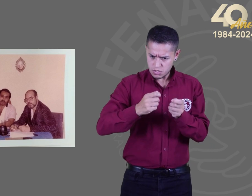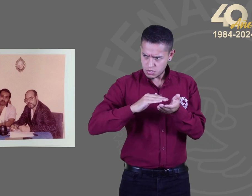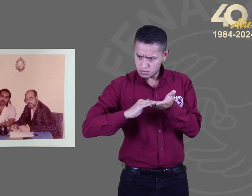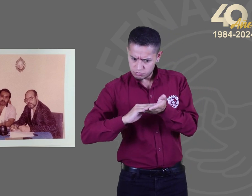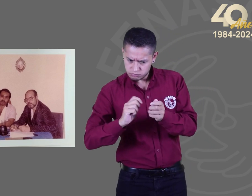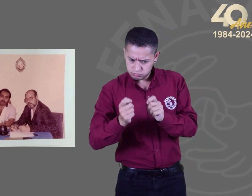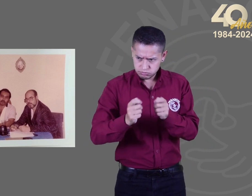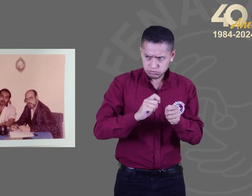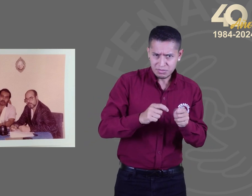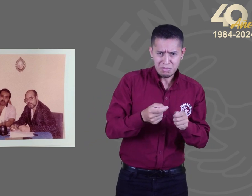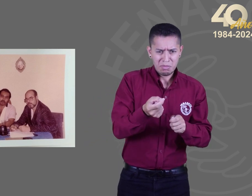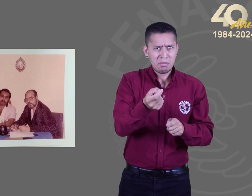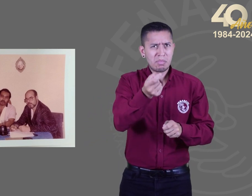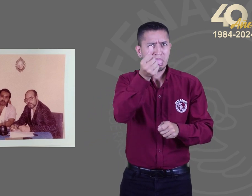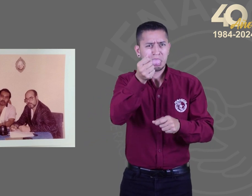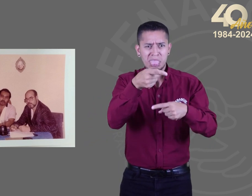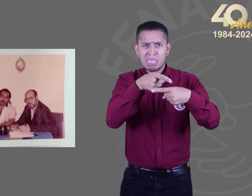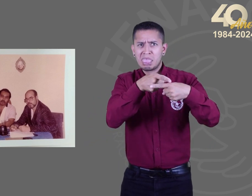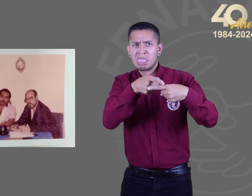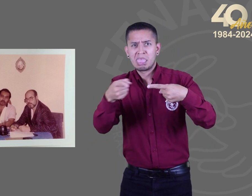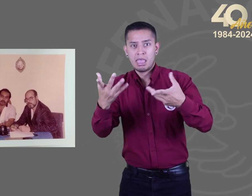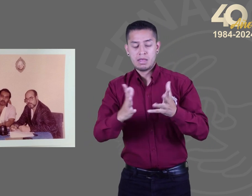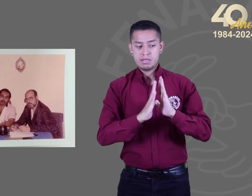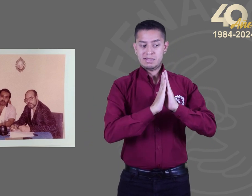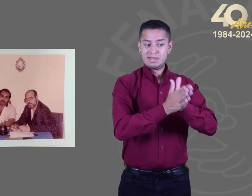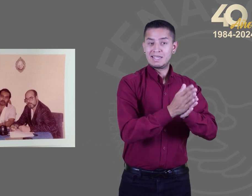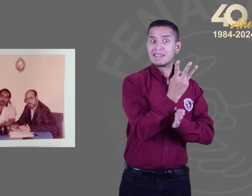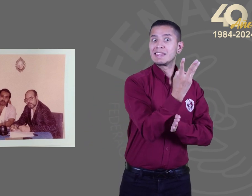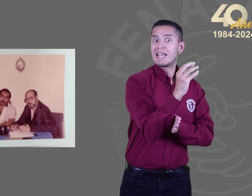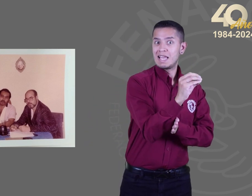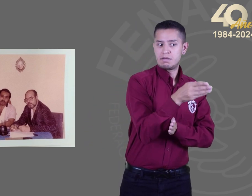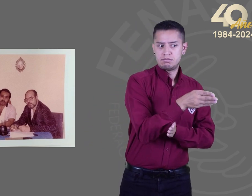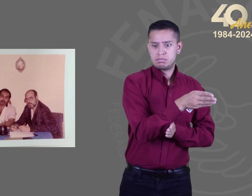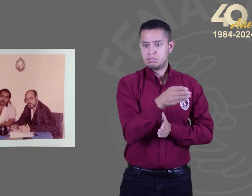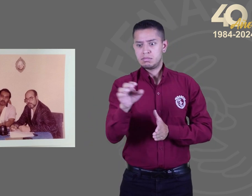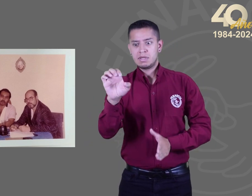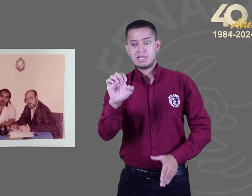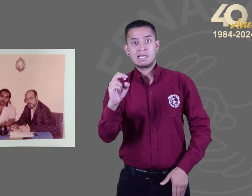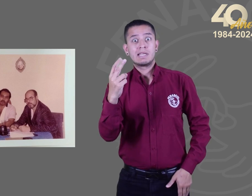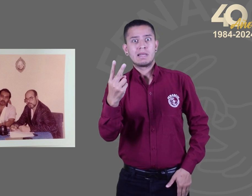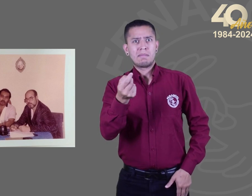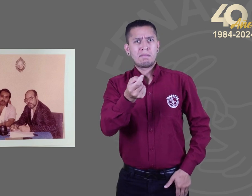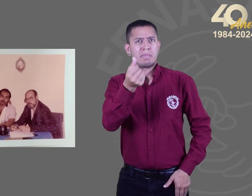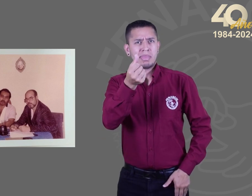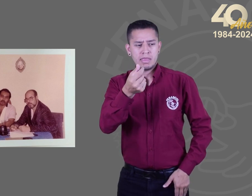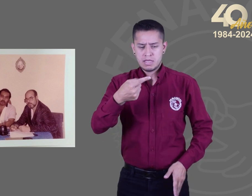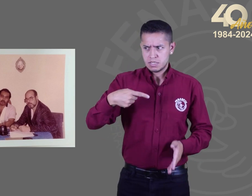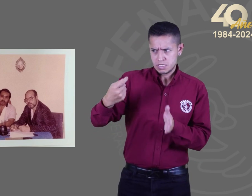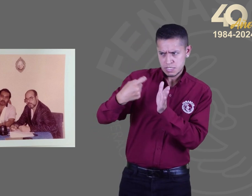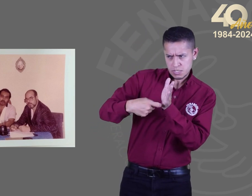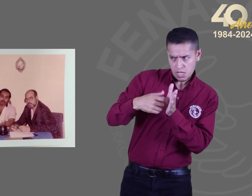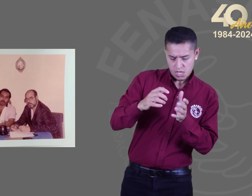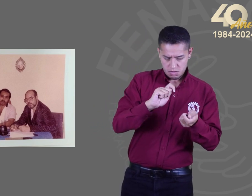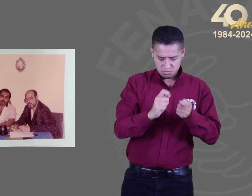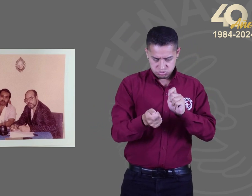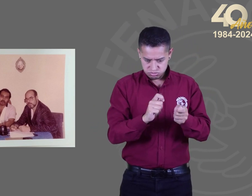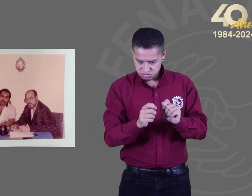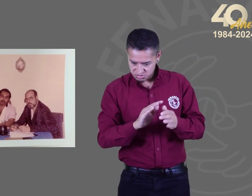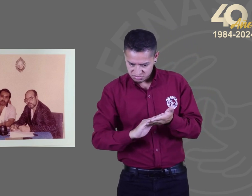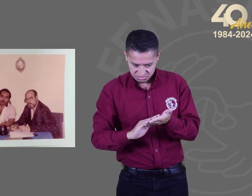Se realizaron ajustes y se dejó todo listo, desde el 30 de diciembre hasta el